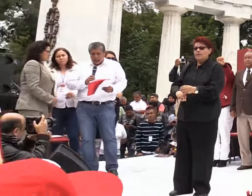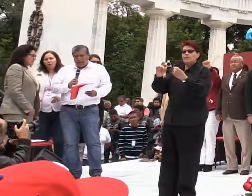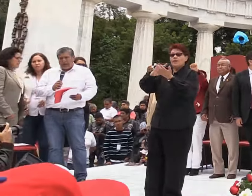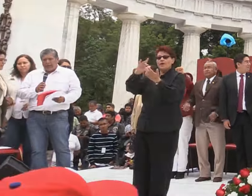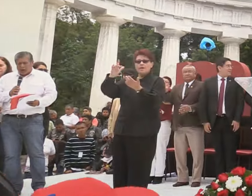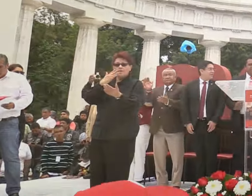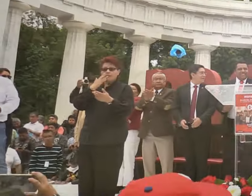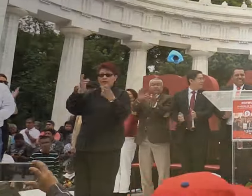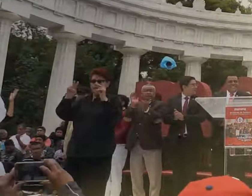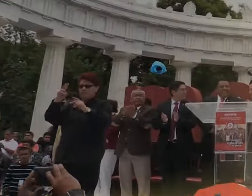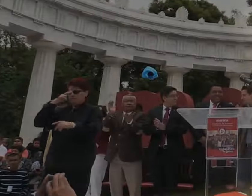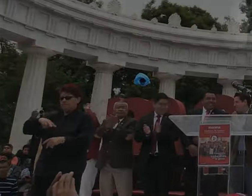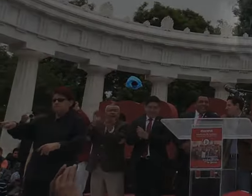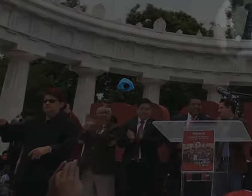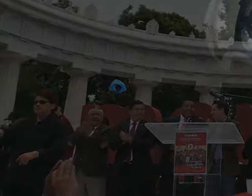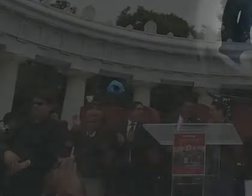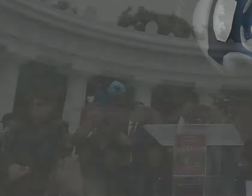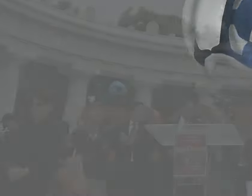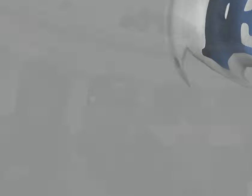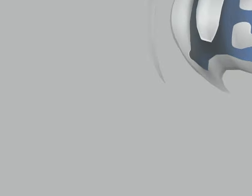Muchas gracias. ¡Viva México!